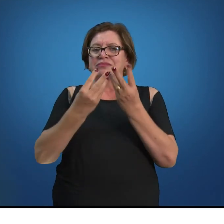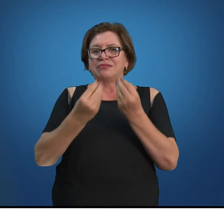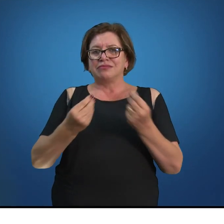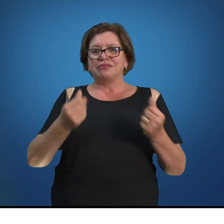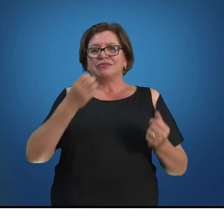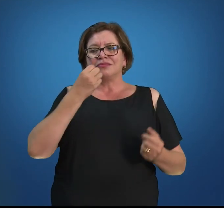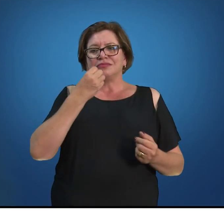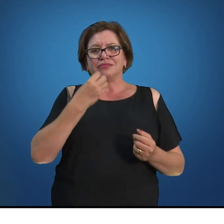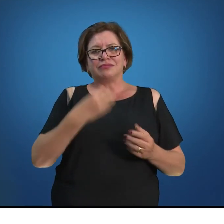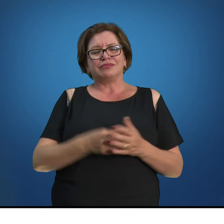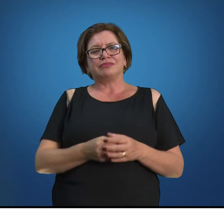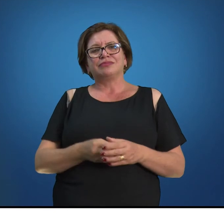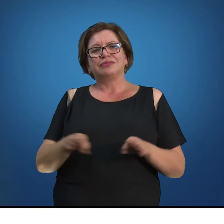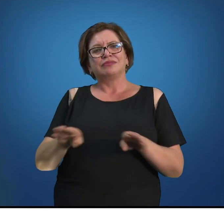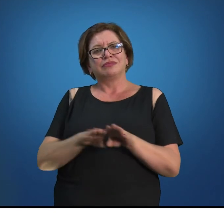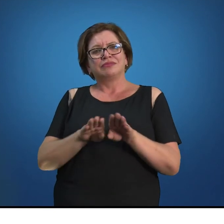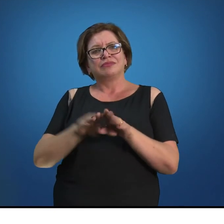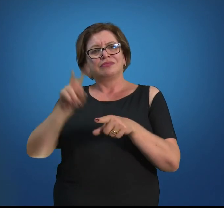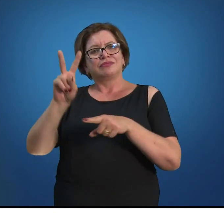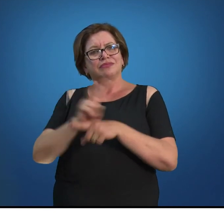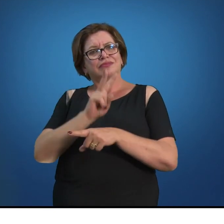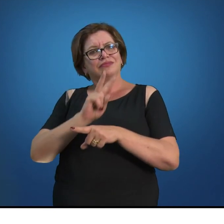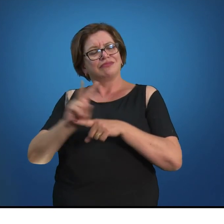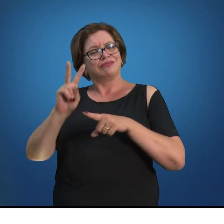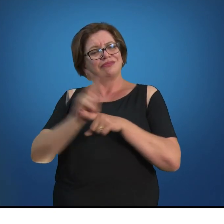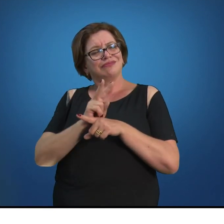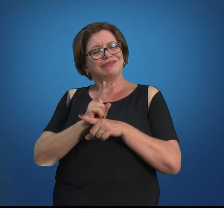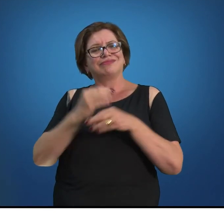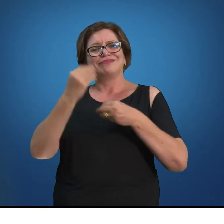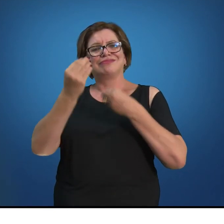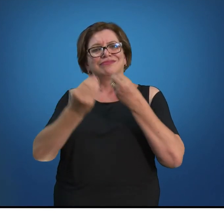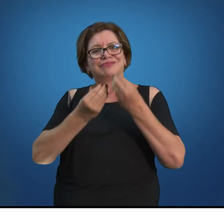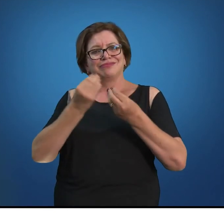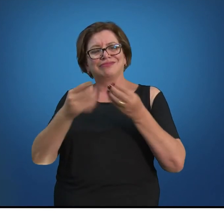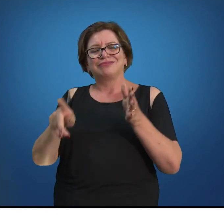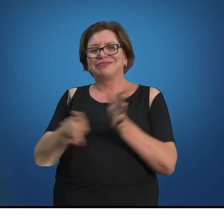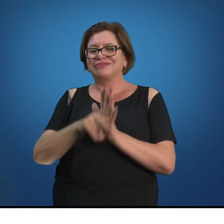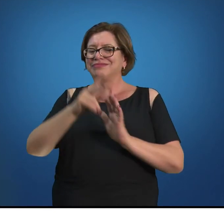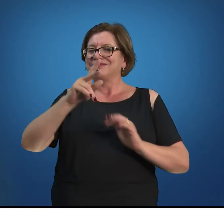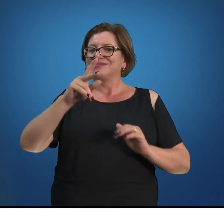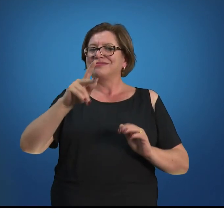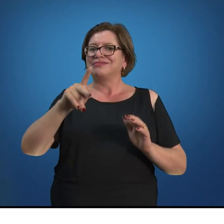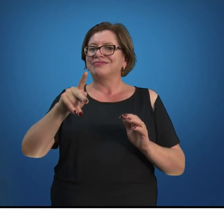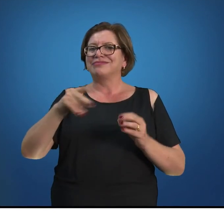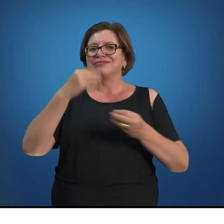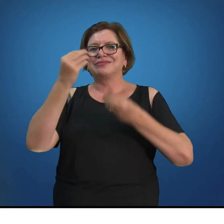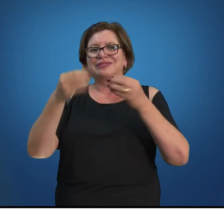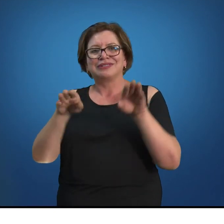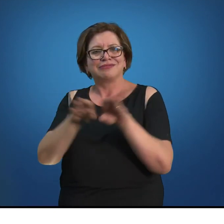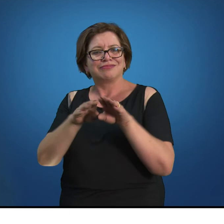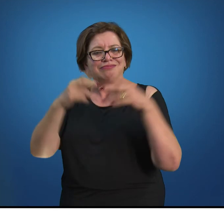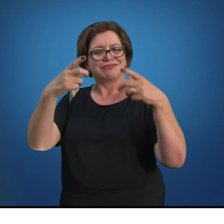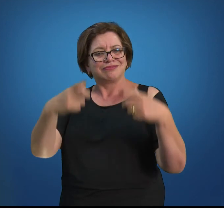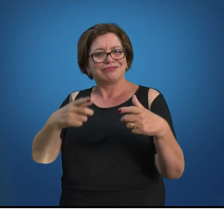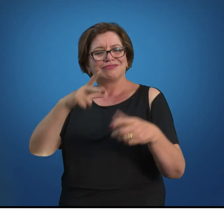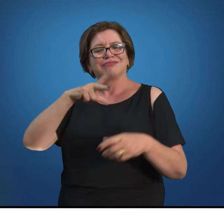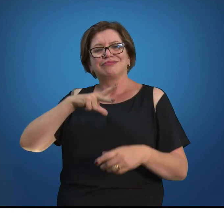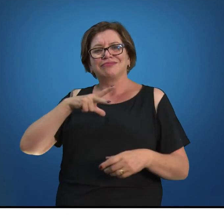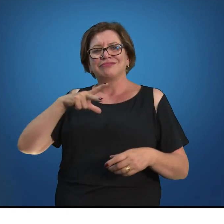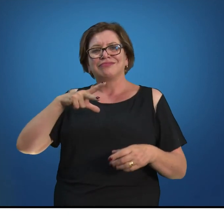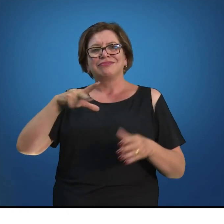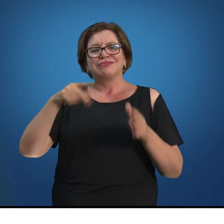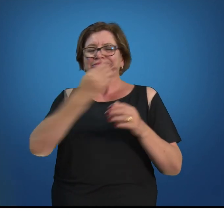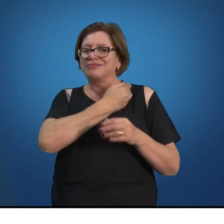com cuidados, com o zelo da propriedade e também do espaço público, a